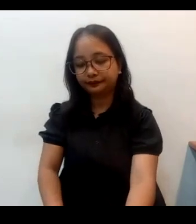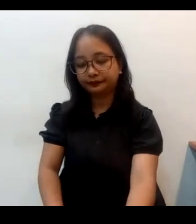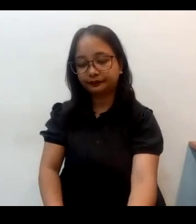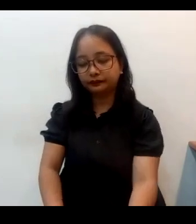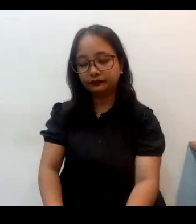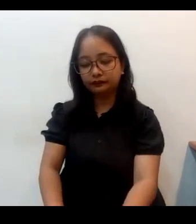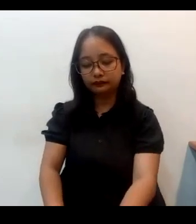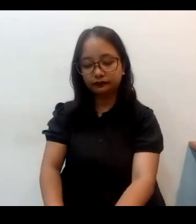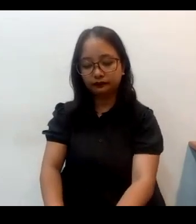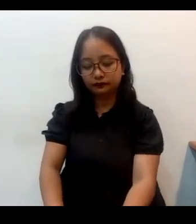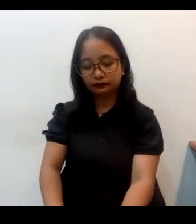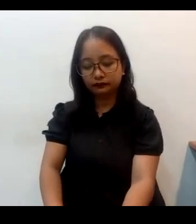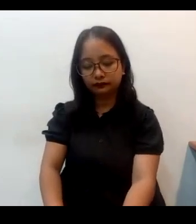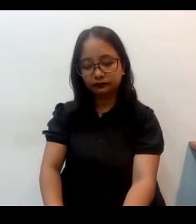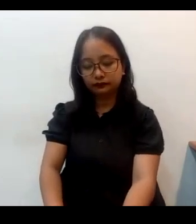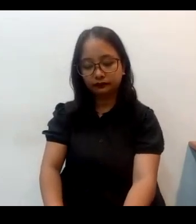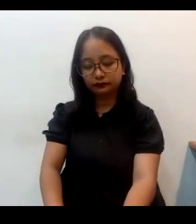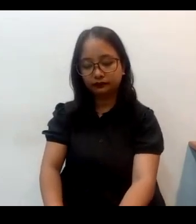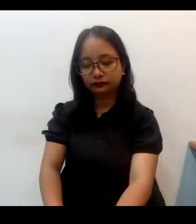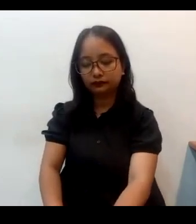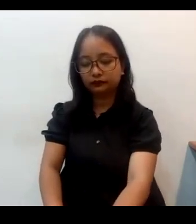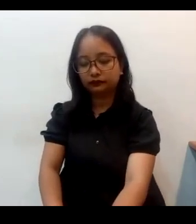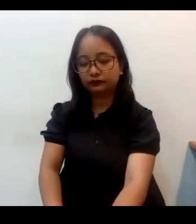these born blind opened the eyes,